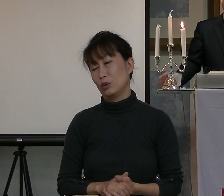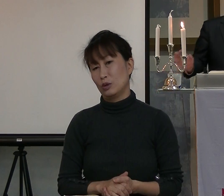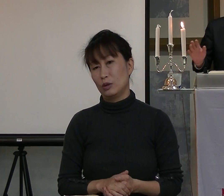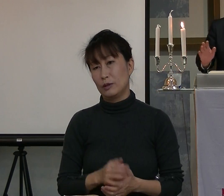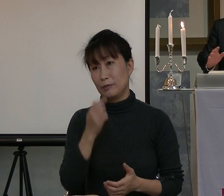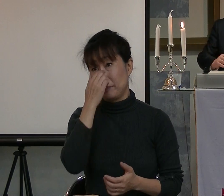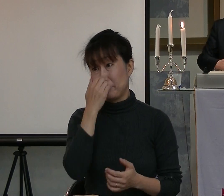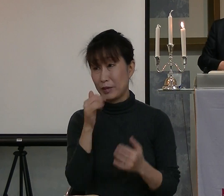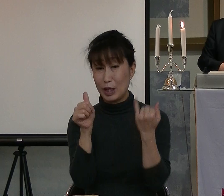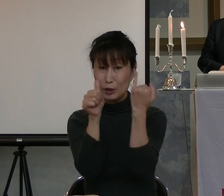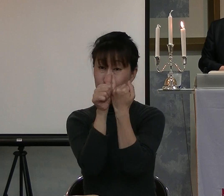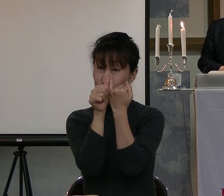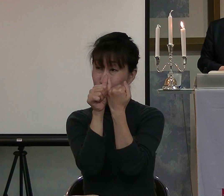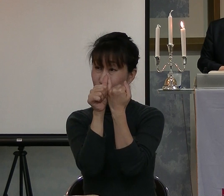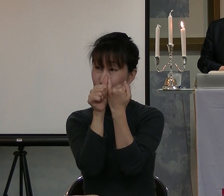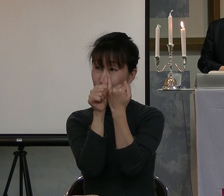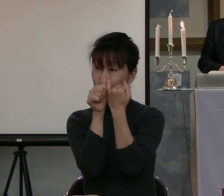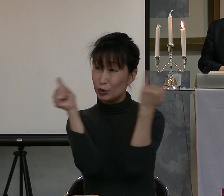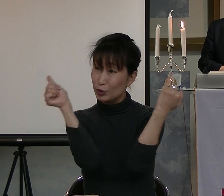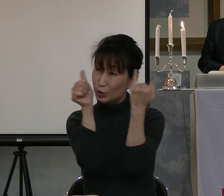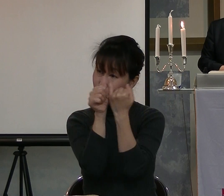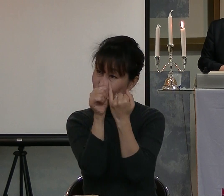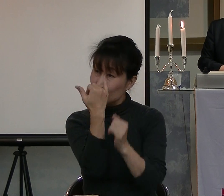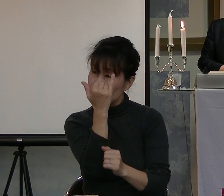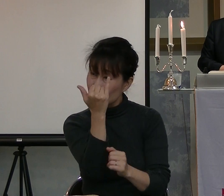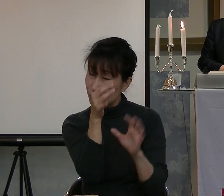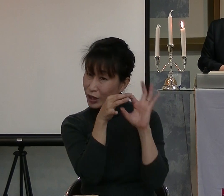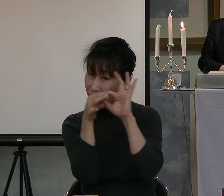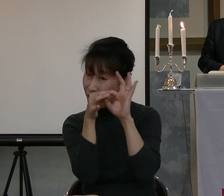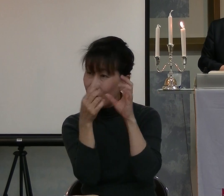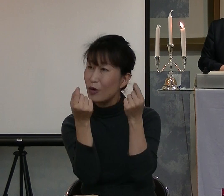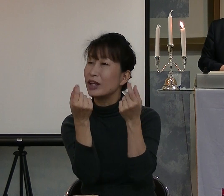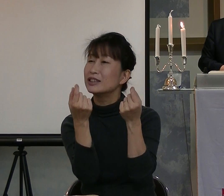夫婦の関係もそうなんです。